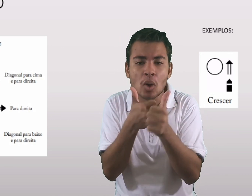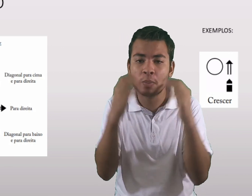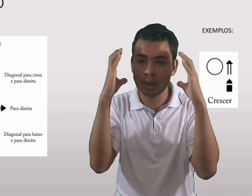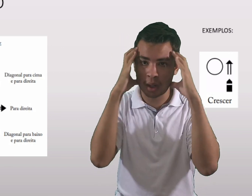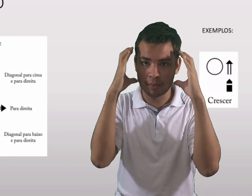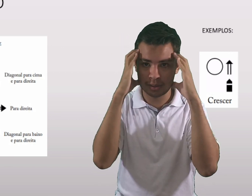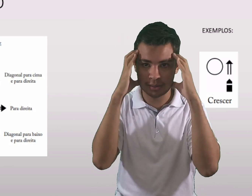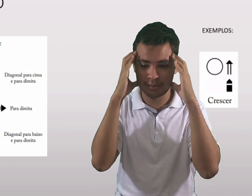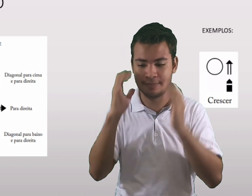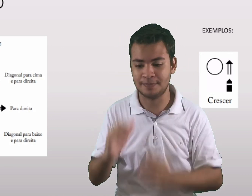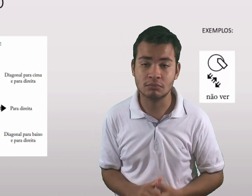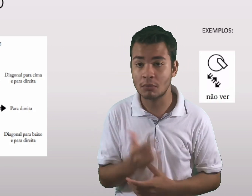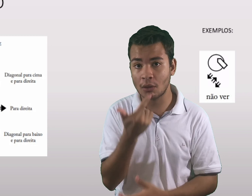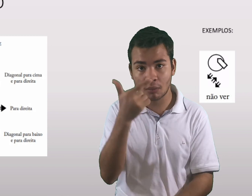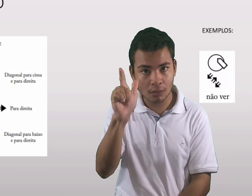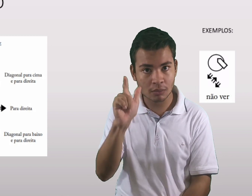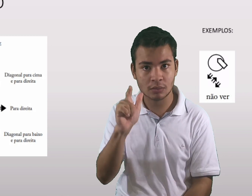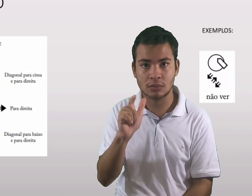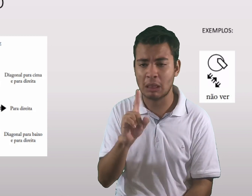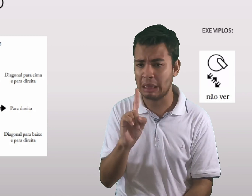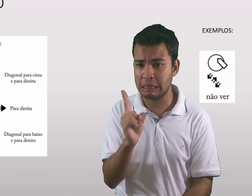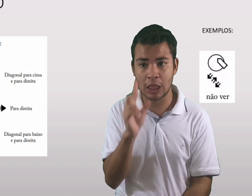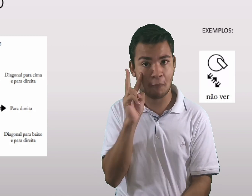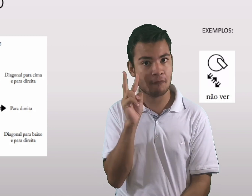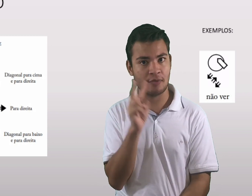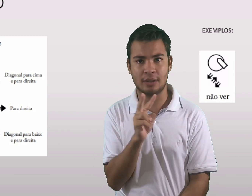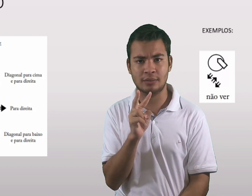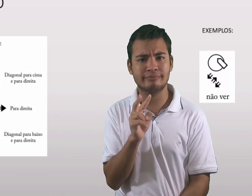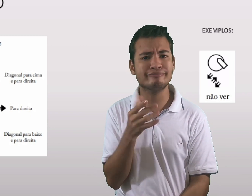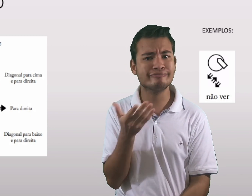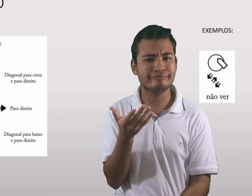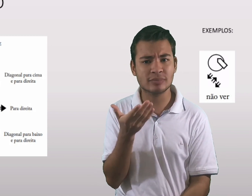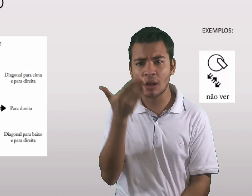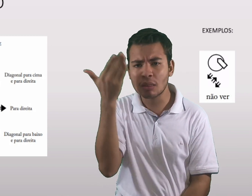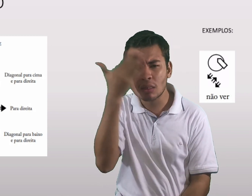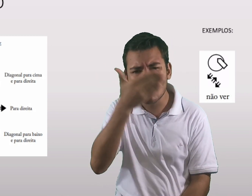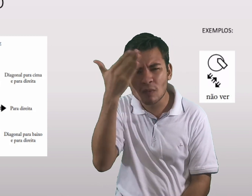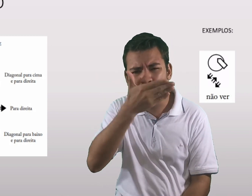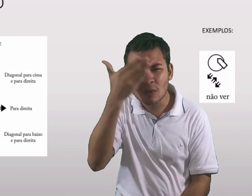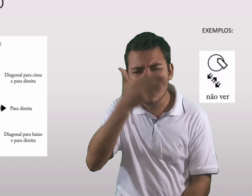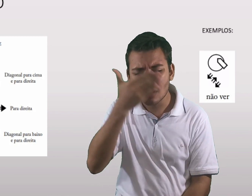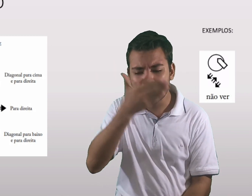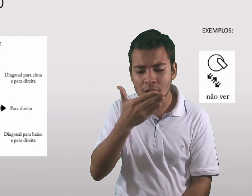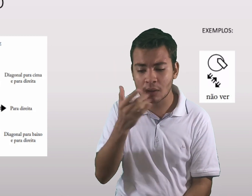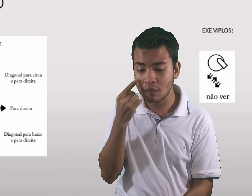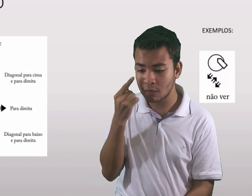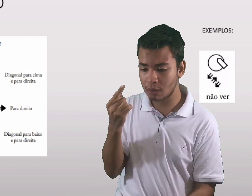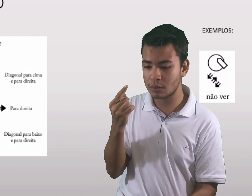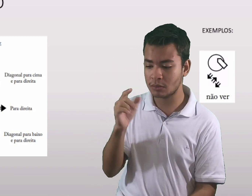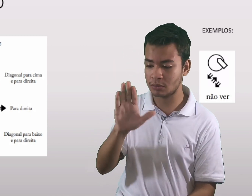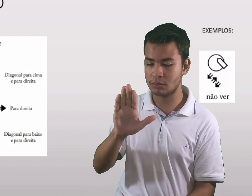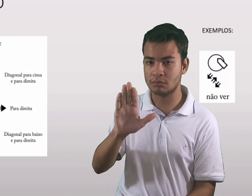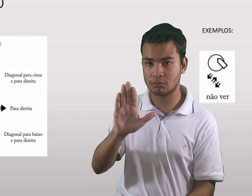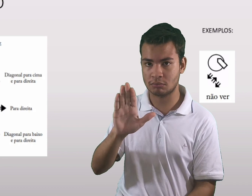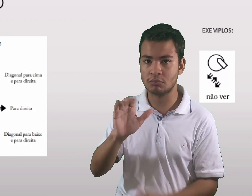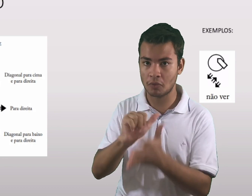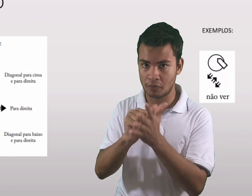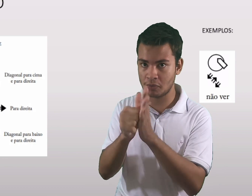sinal acontece próximo à cabeça. Outro exemplo, não ver. Não ver.